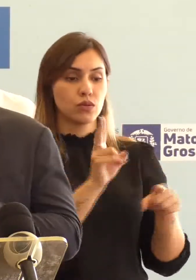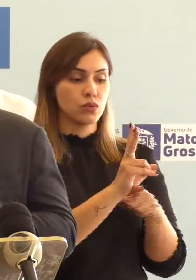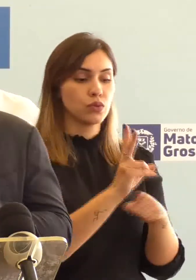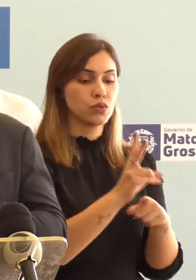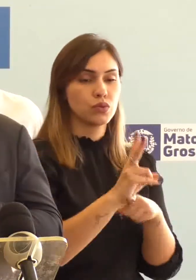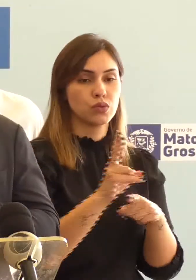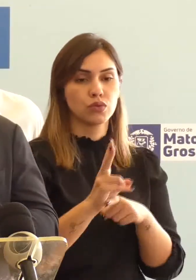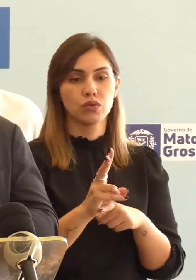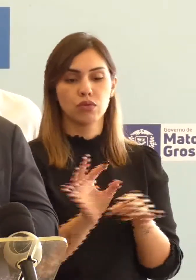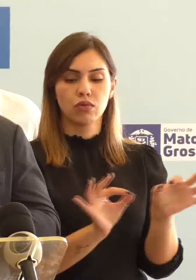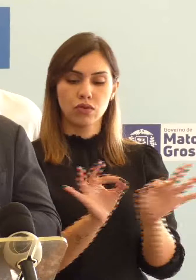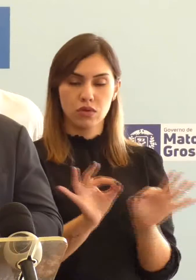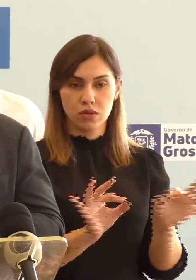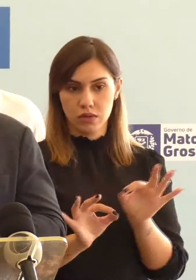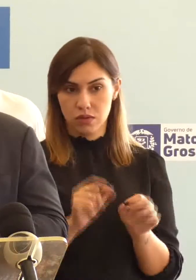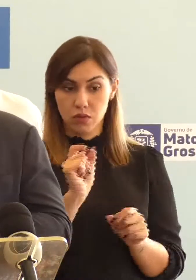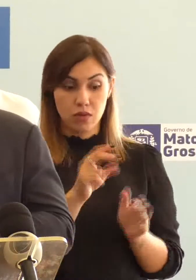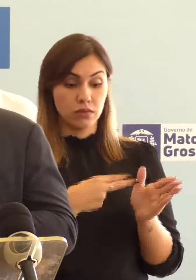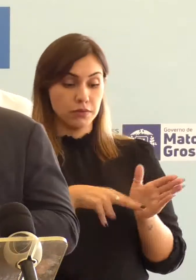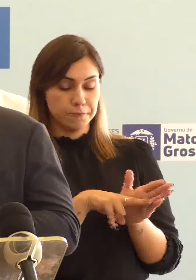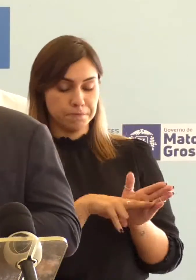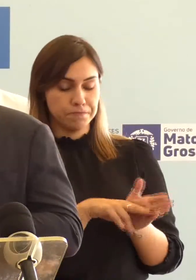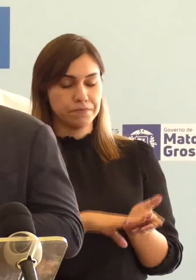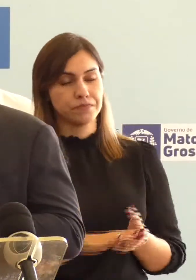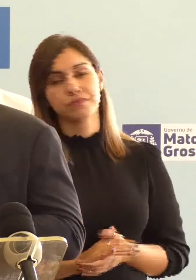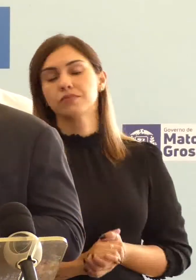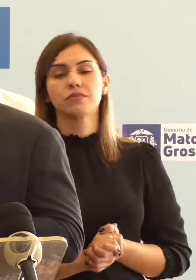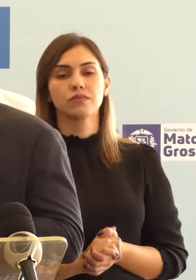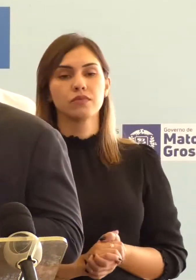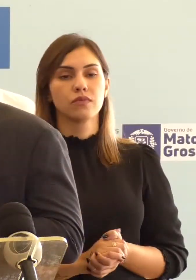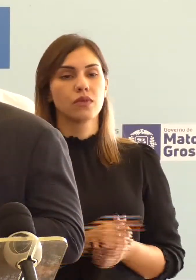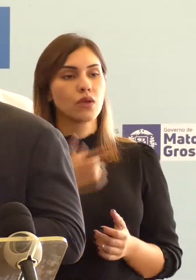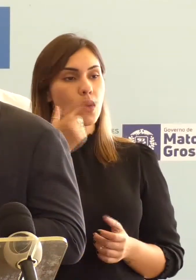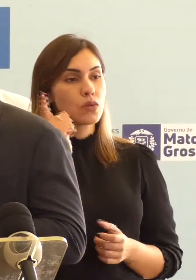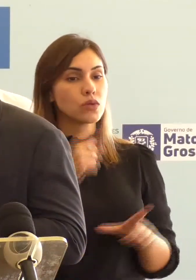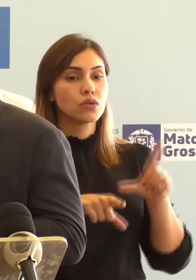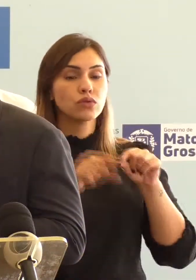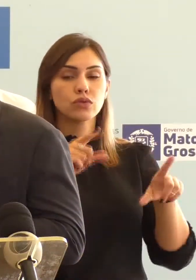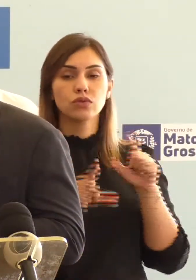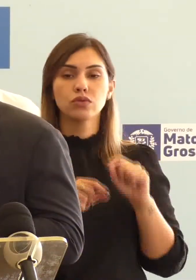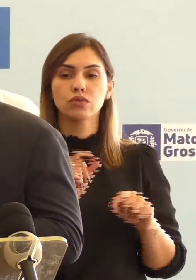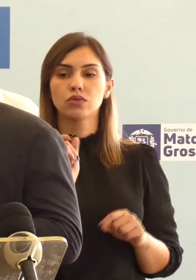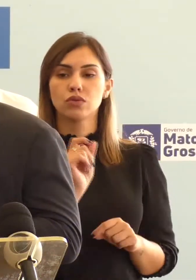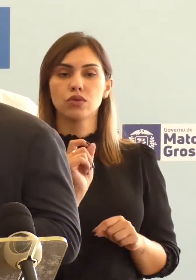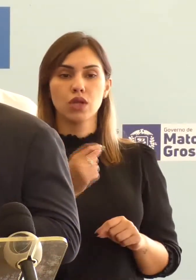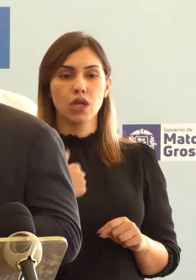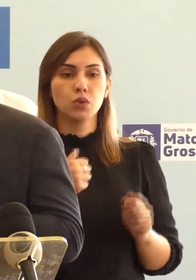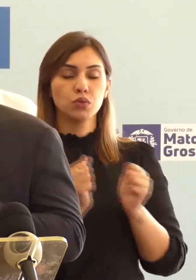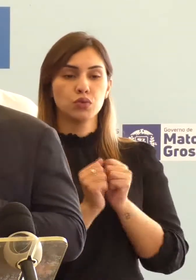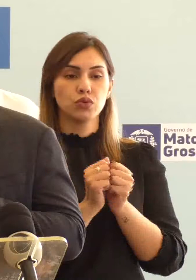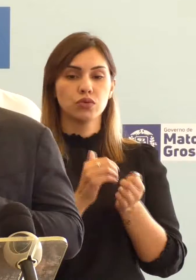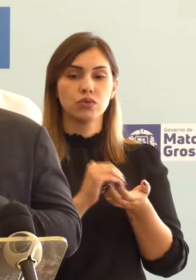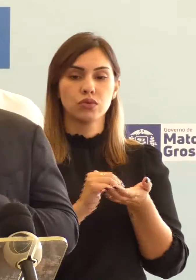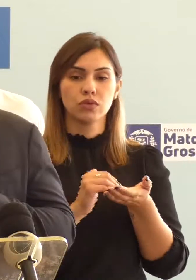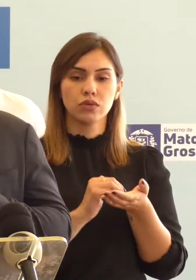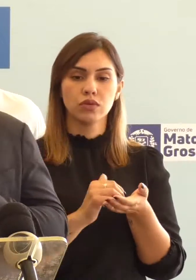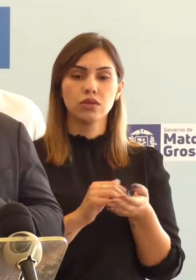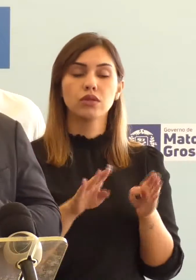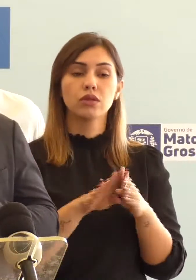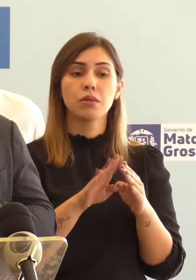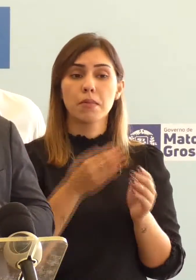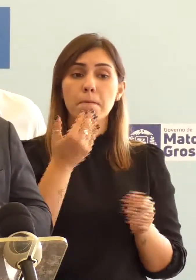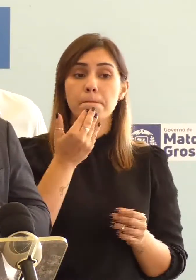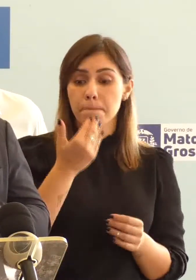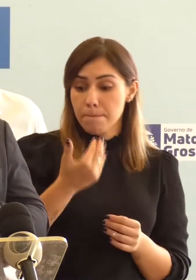cuidar operacionalmente dessas UTIs. Ontem nós tomamos uma decisão, eu, com o secretário Gilberto, atendendo a um